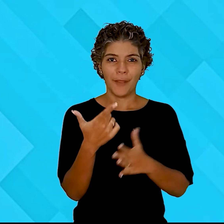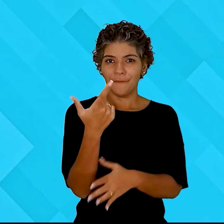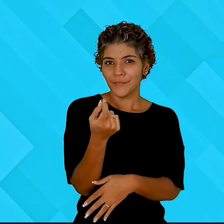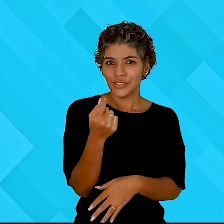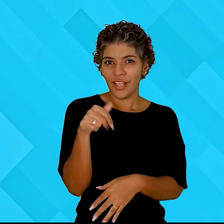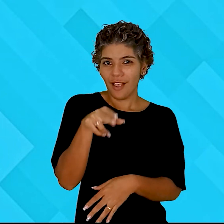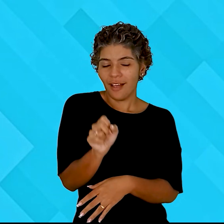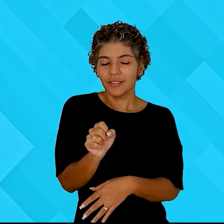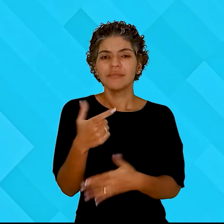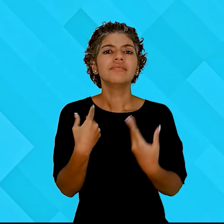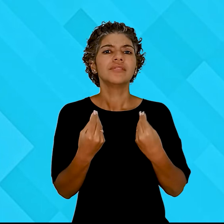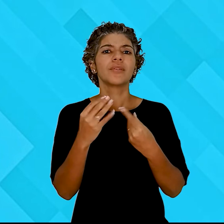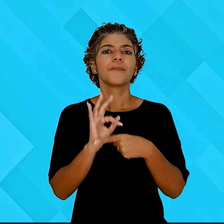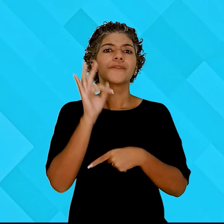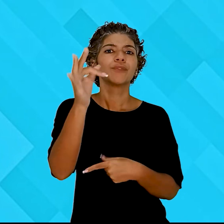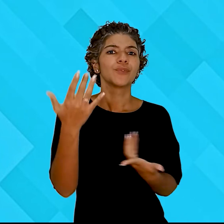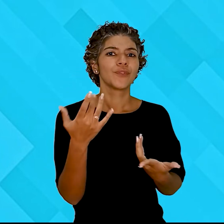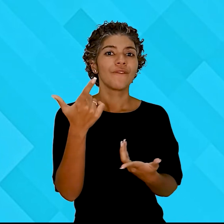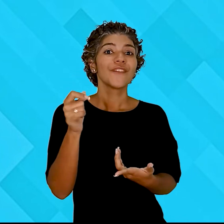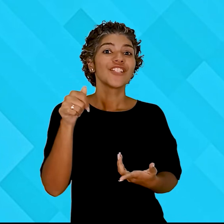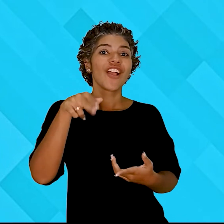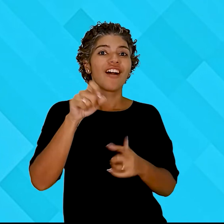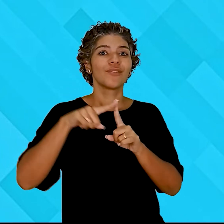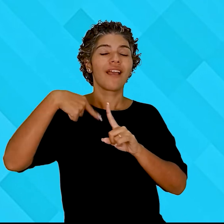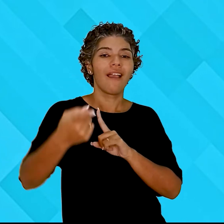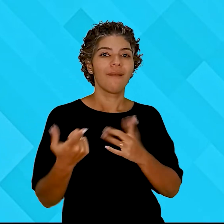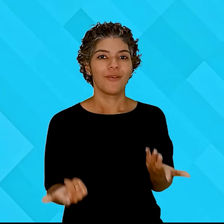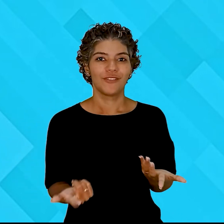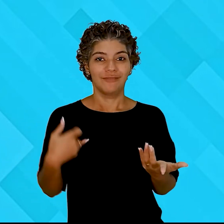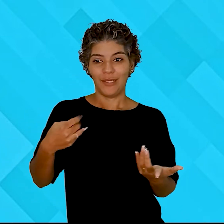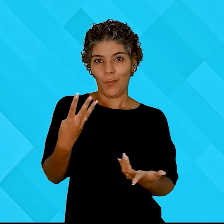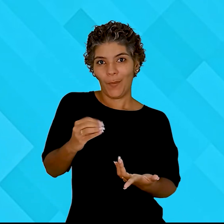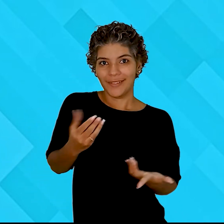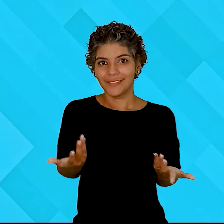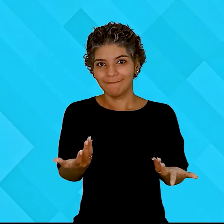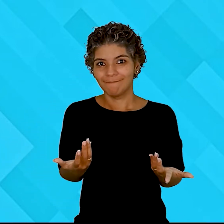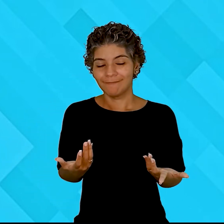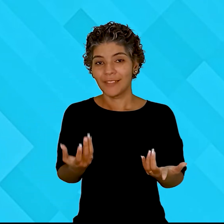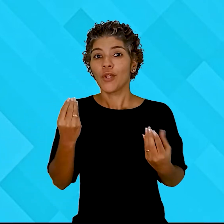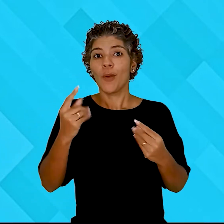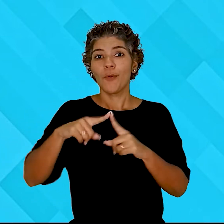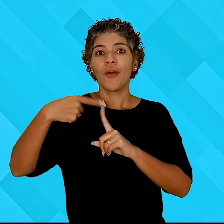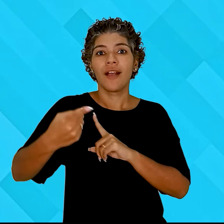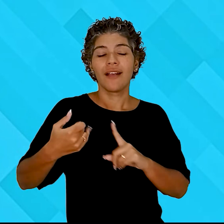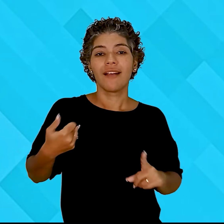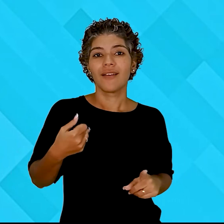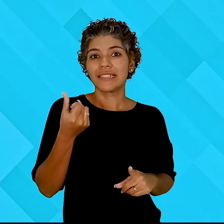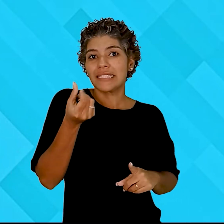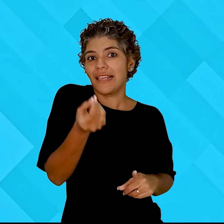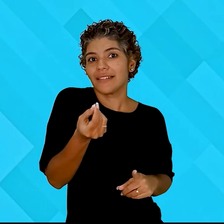20 anos? Como eles vão estar trabalhando quando estiverem 60 anos? Da mesma forma, eles conseguirão fazer o que fazem